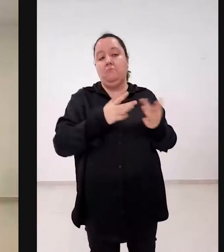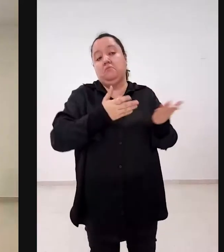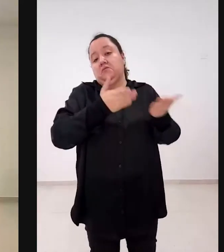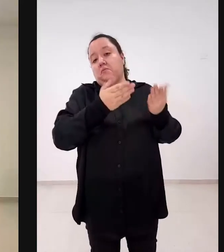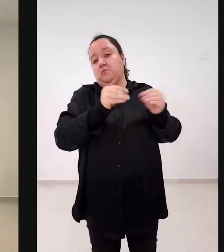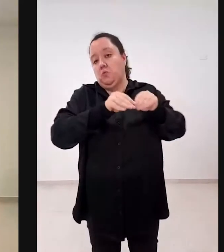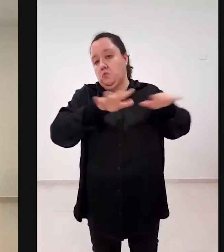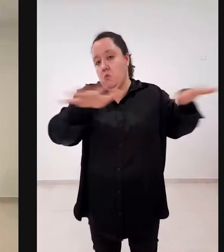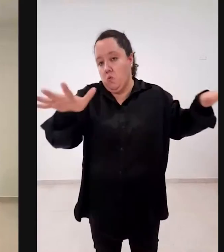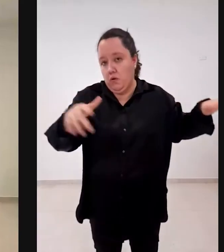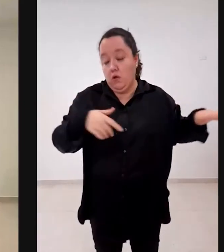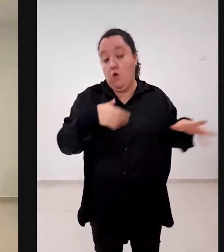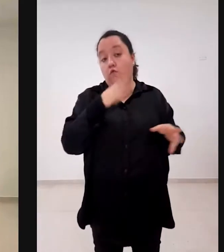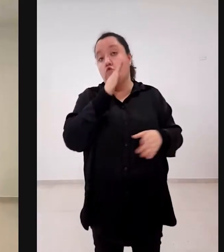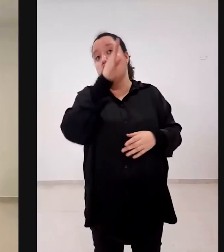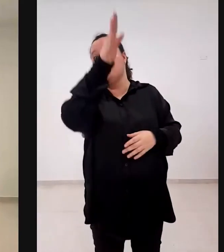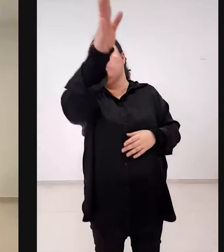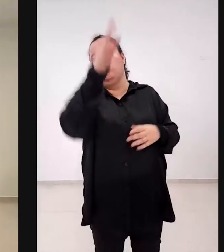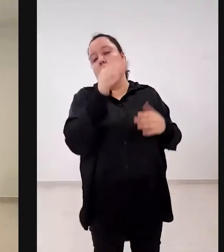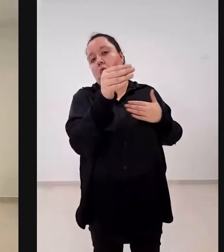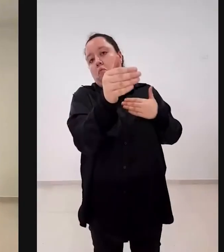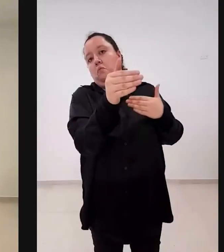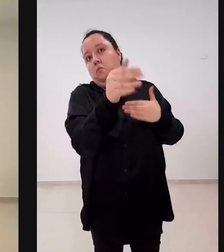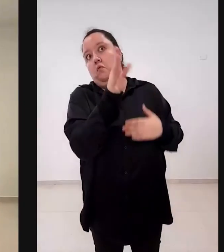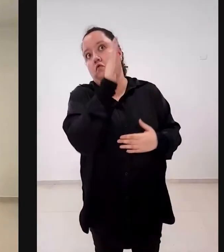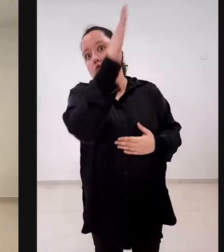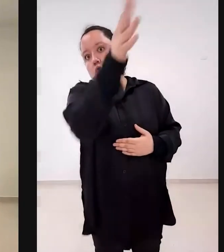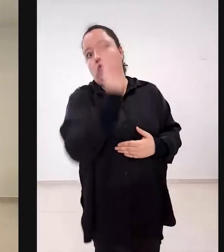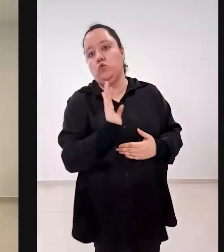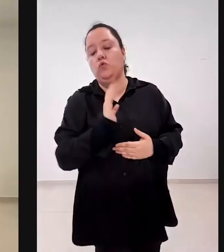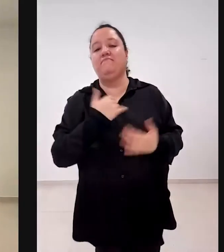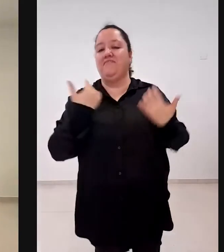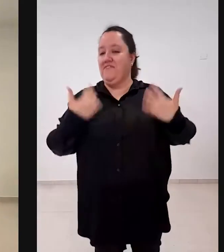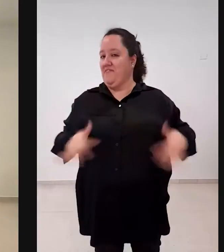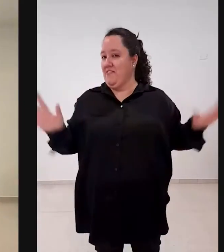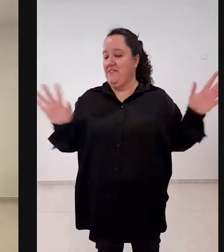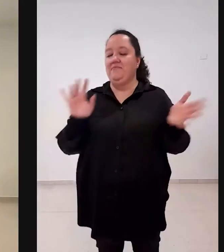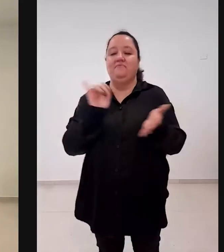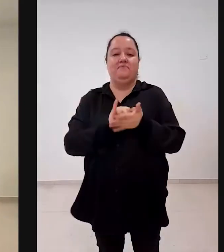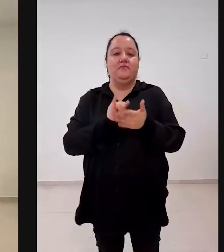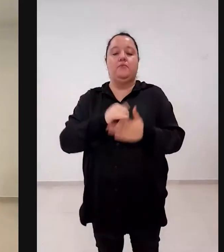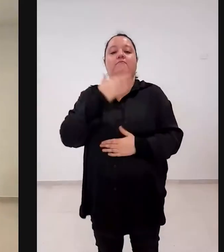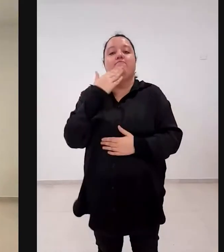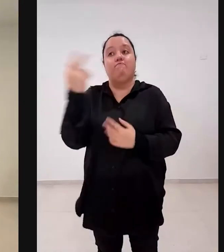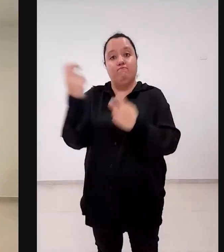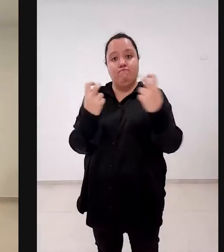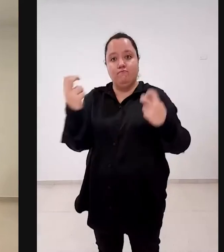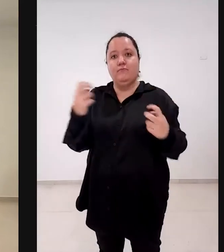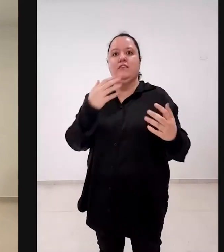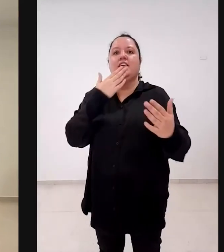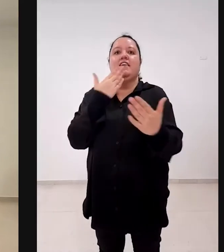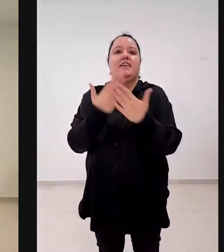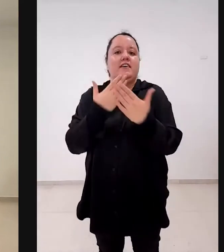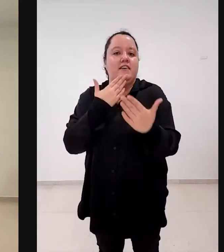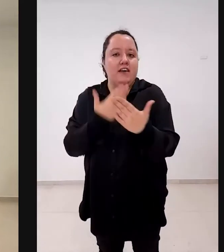futuro muy cercano entonces el cierre nuevamente por acompañarnos